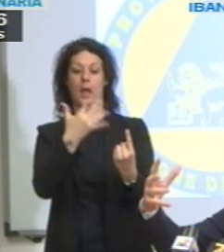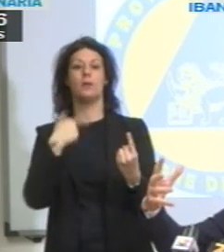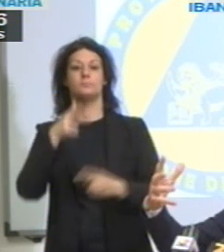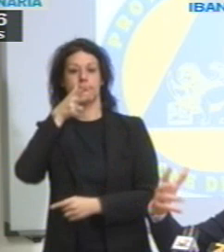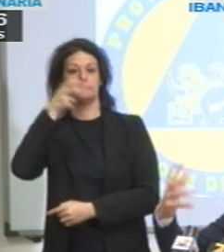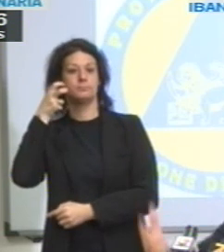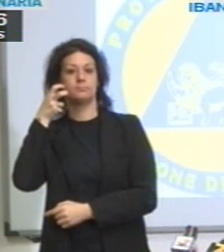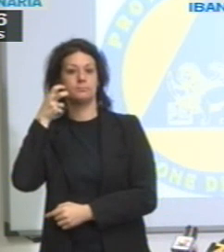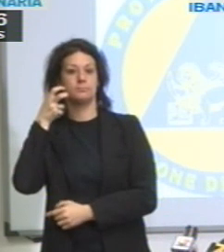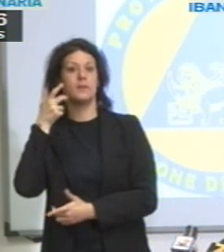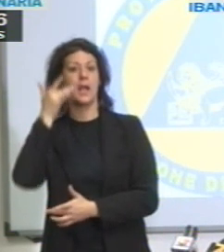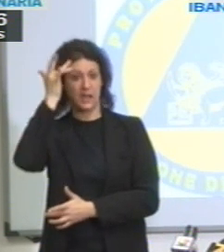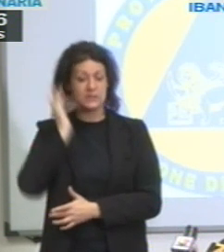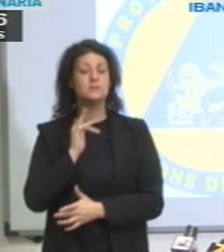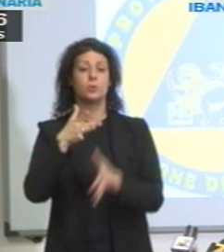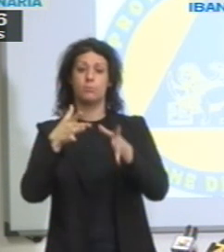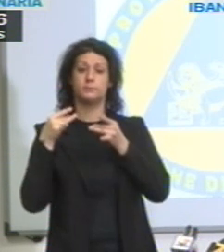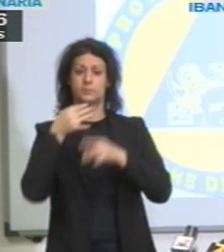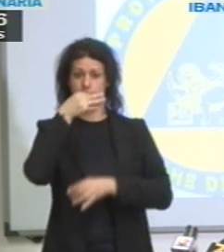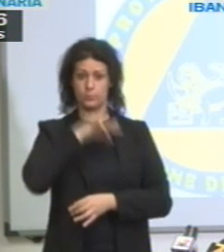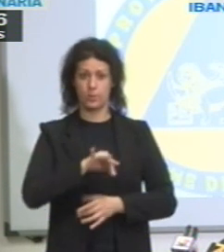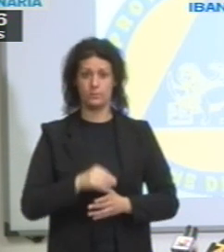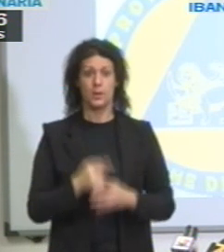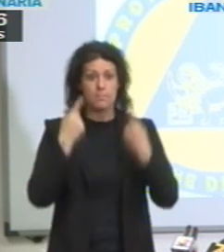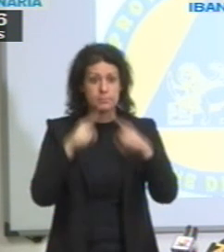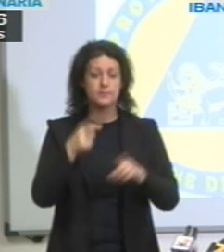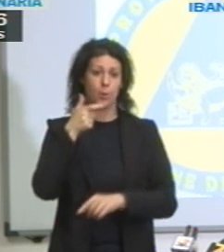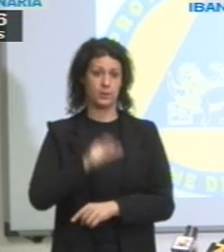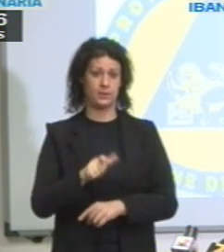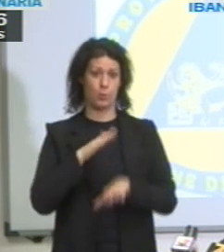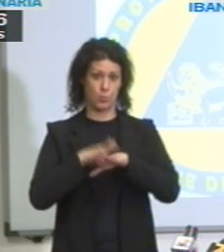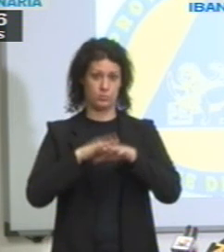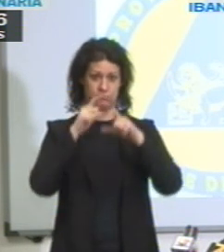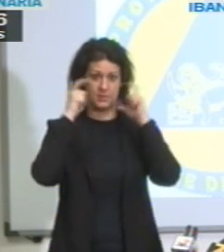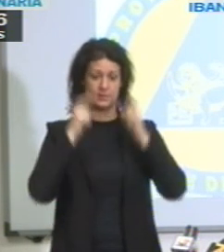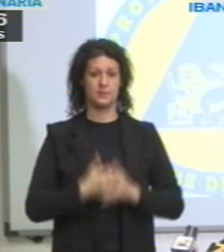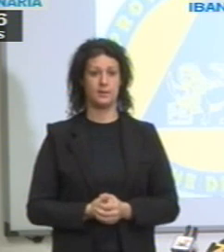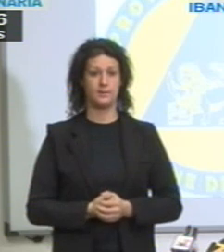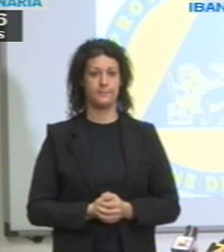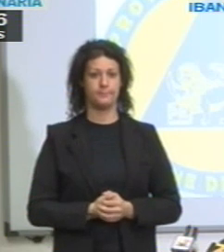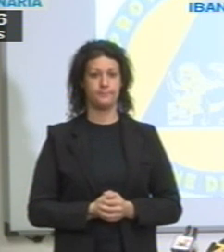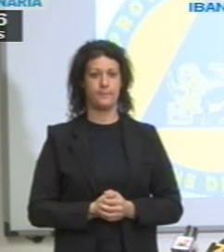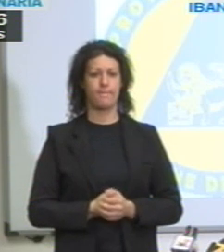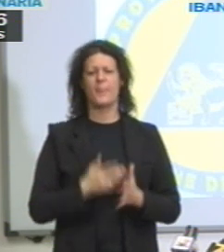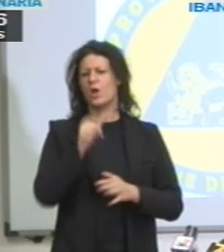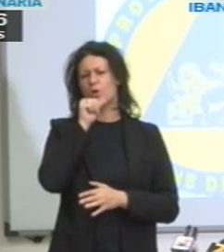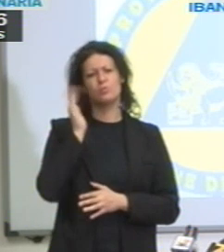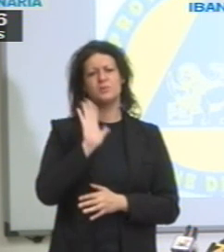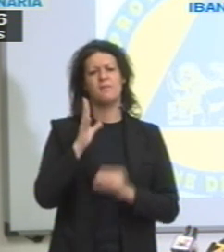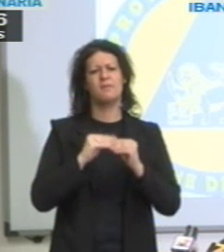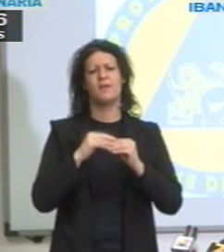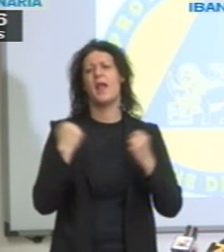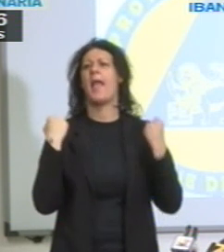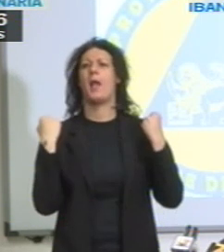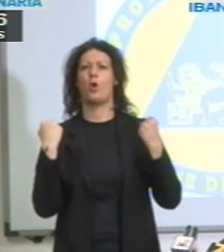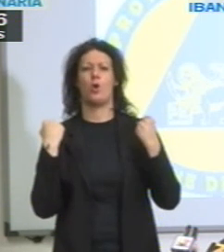vedete, e rischiate di infettarvi. Questa è la motivazione. Gesti eroici non servono a niente, perché poi quando ti